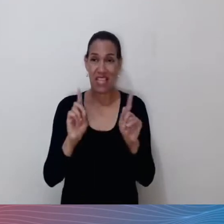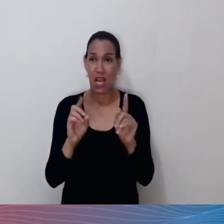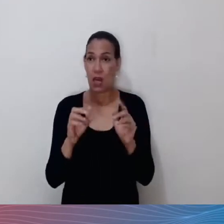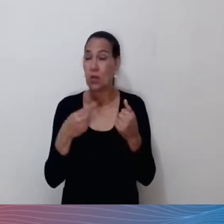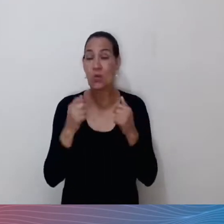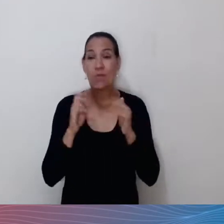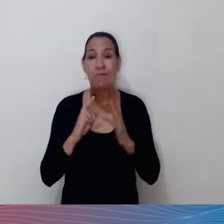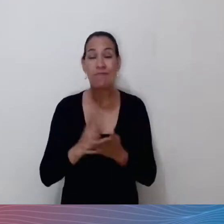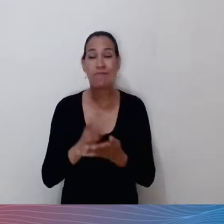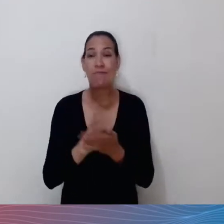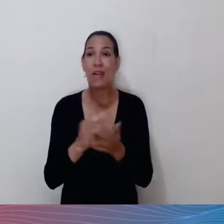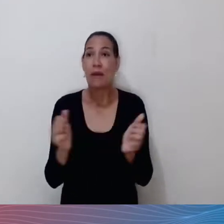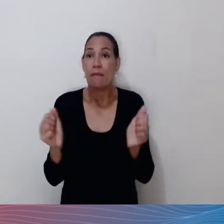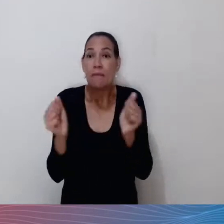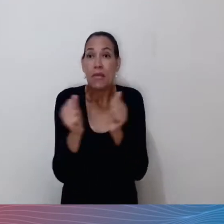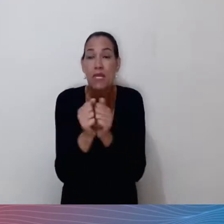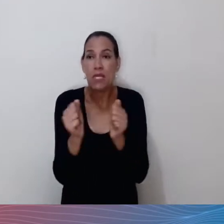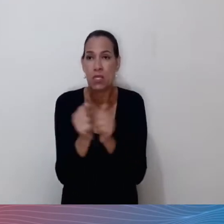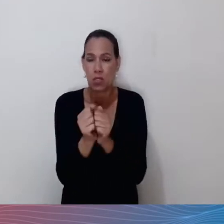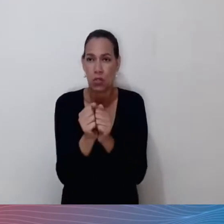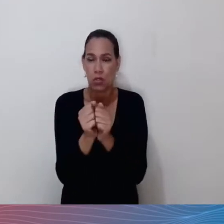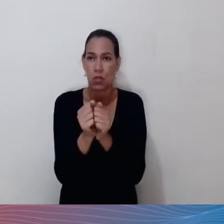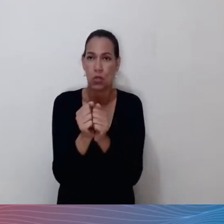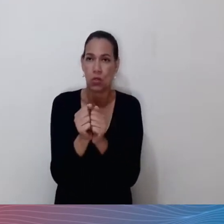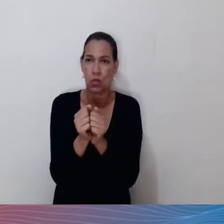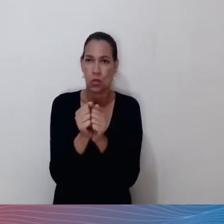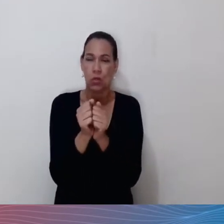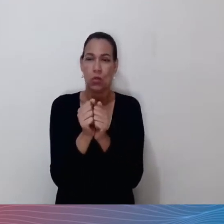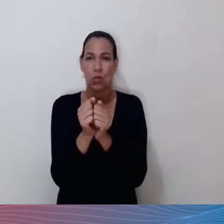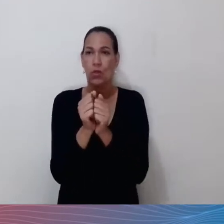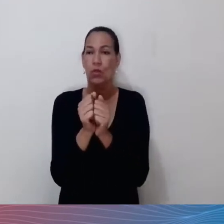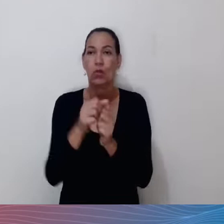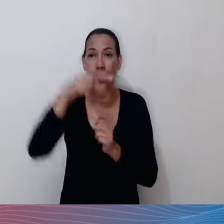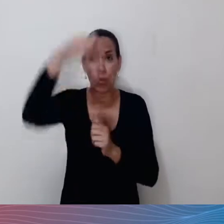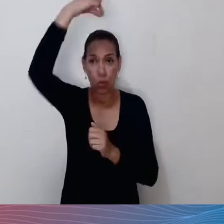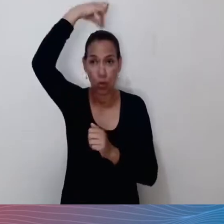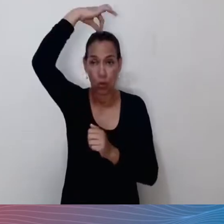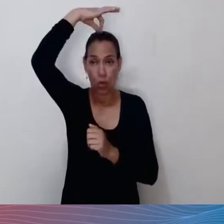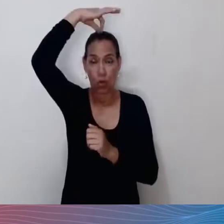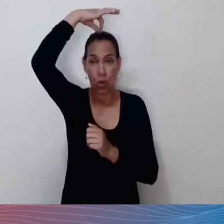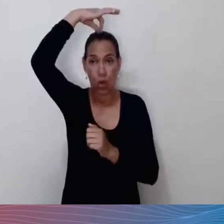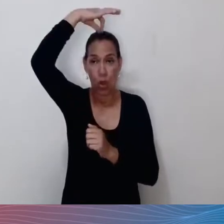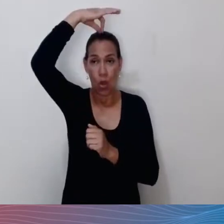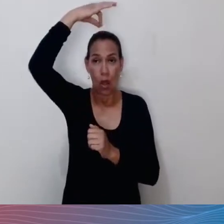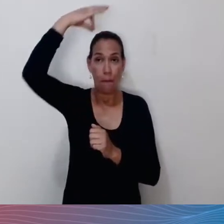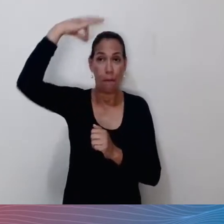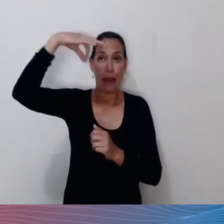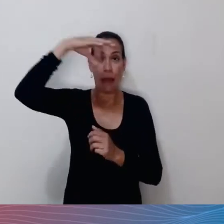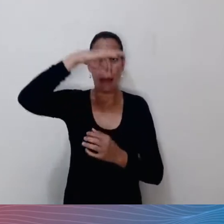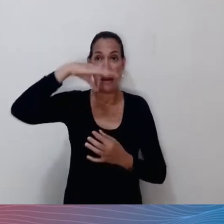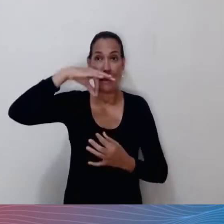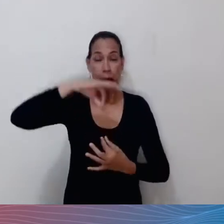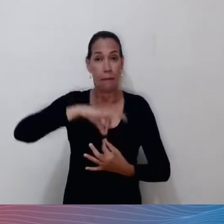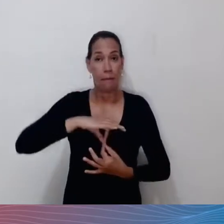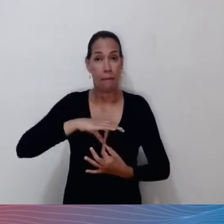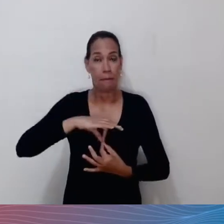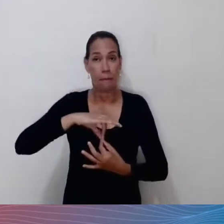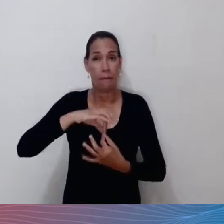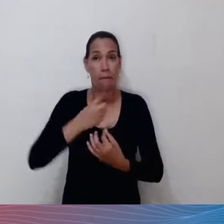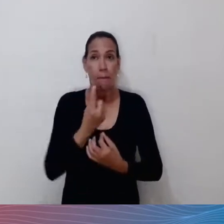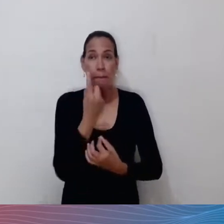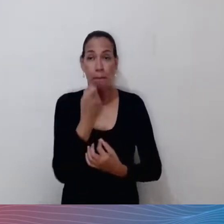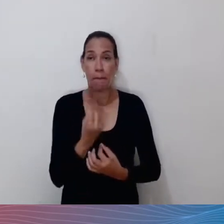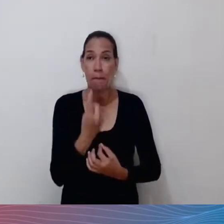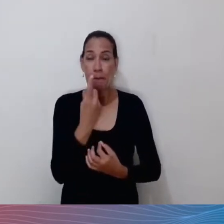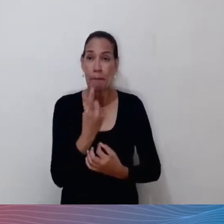ficarmos divididos. Essa unidade é orgânica. Essa unidade está já na nossa essência da vida, né? E